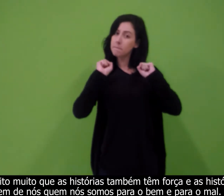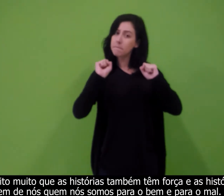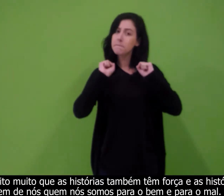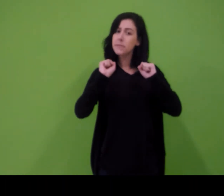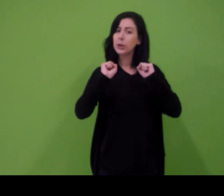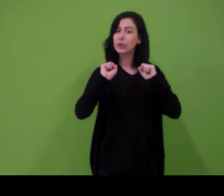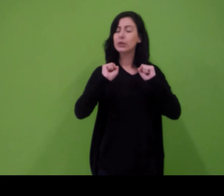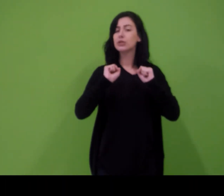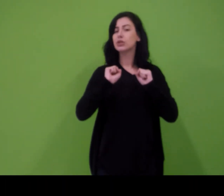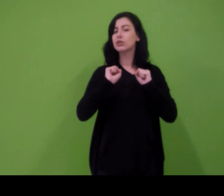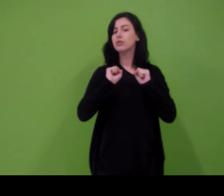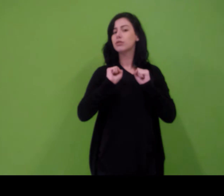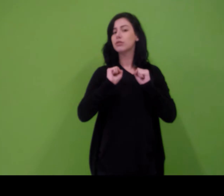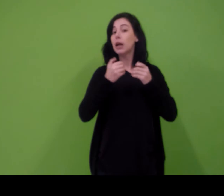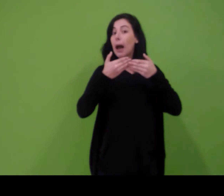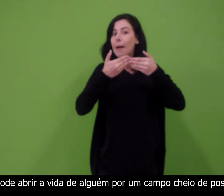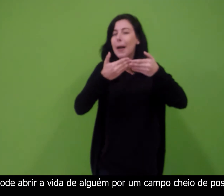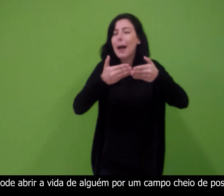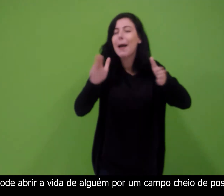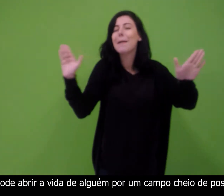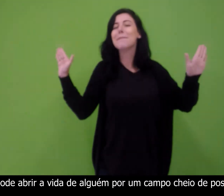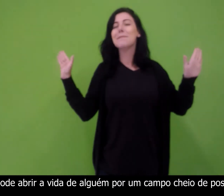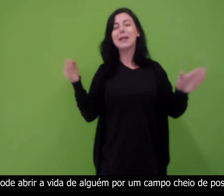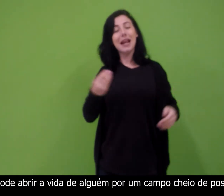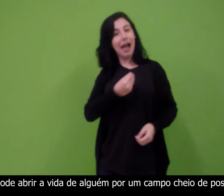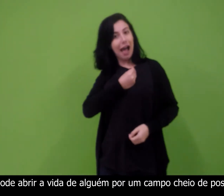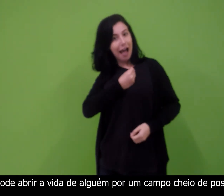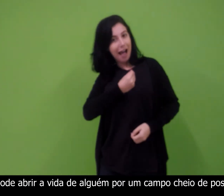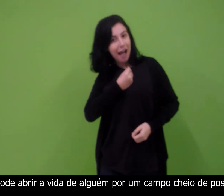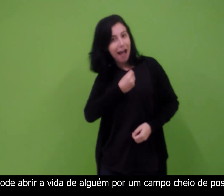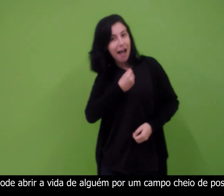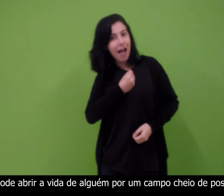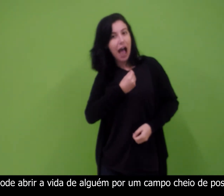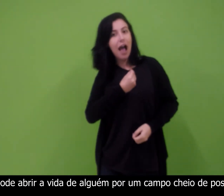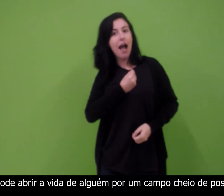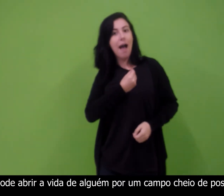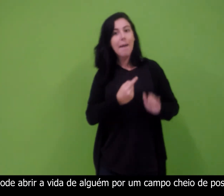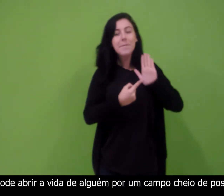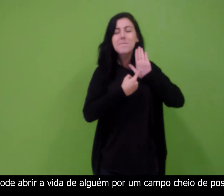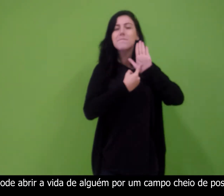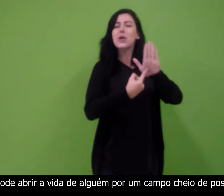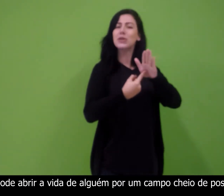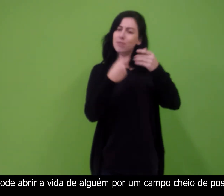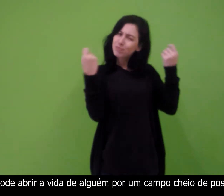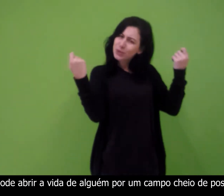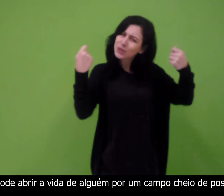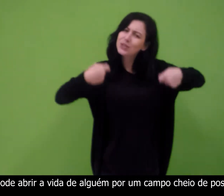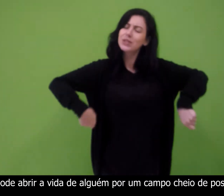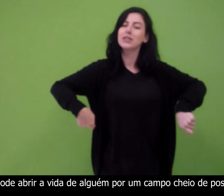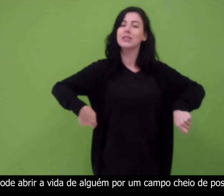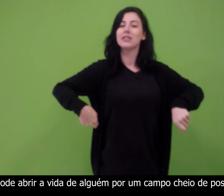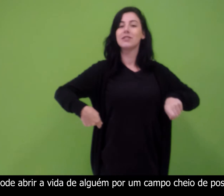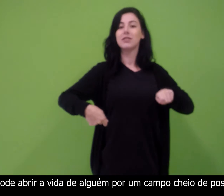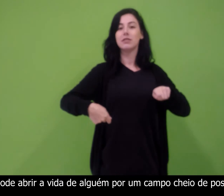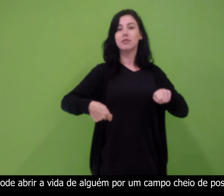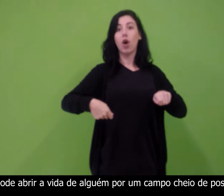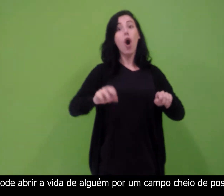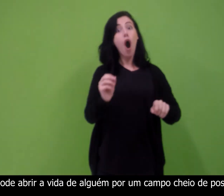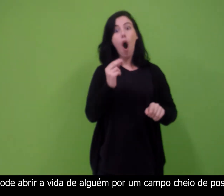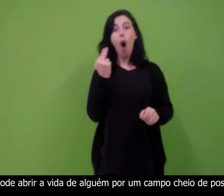mal. Uma história, ela pode abrir a vida de alguém para um